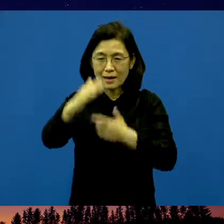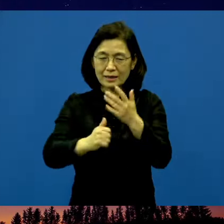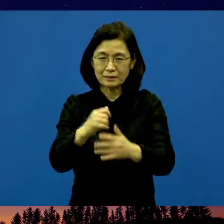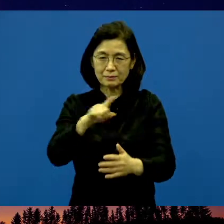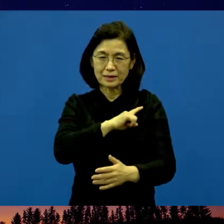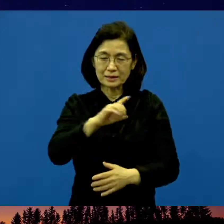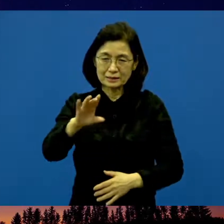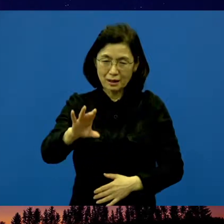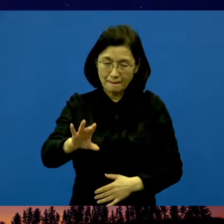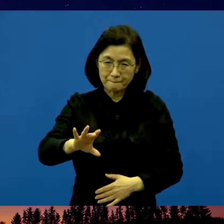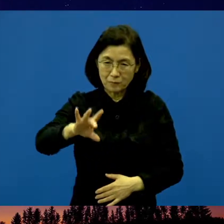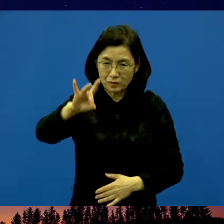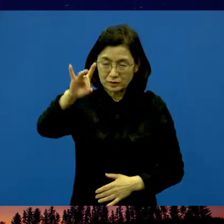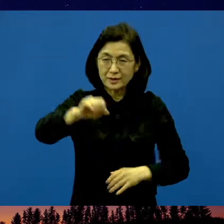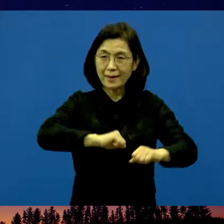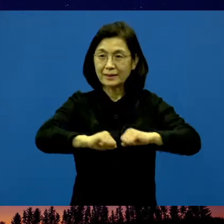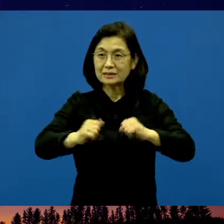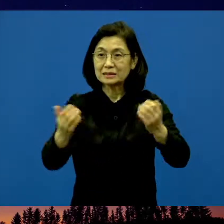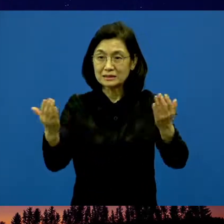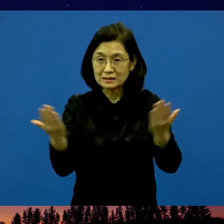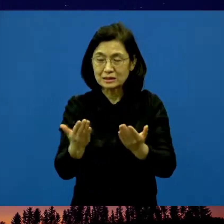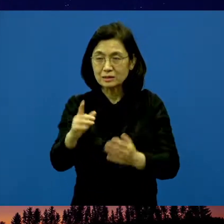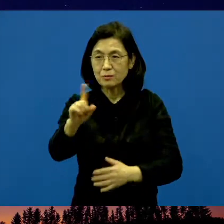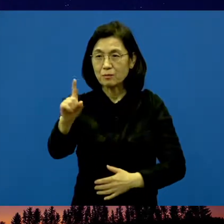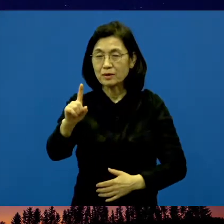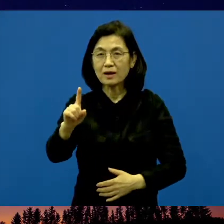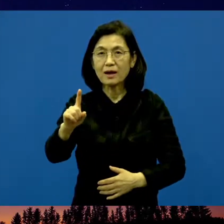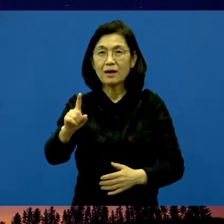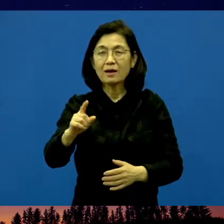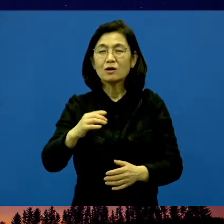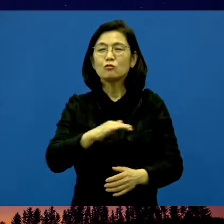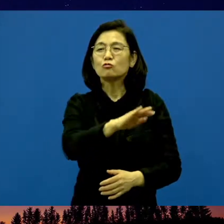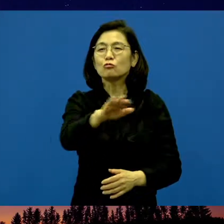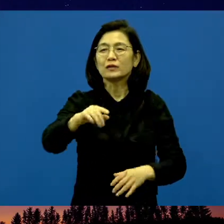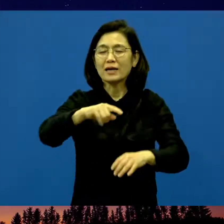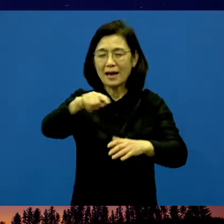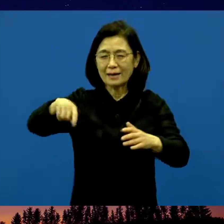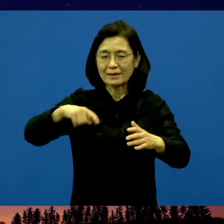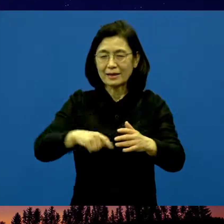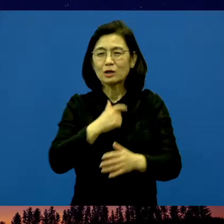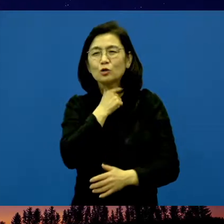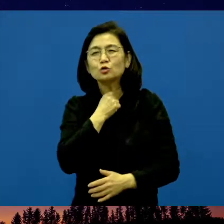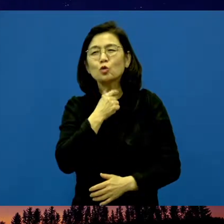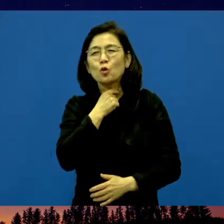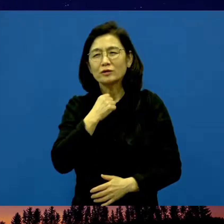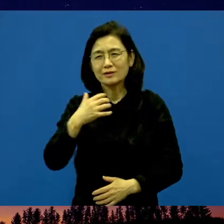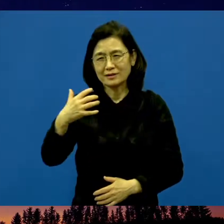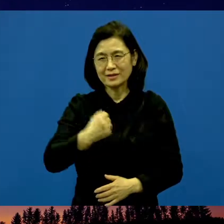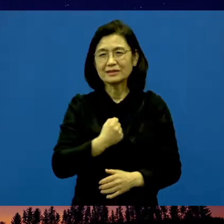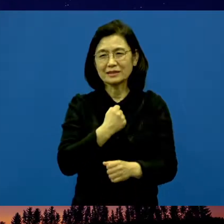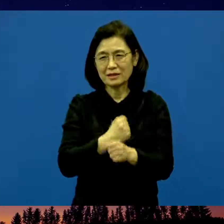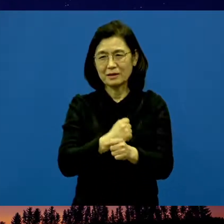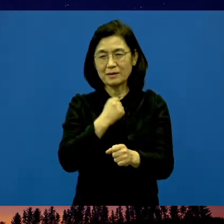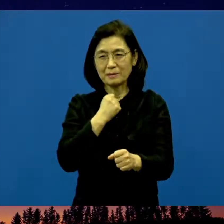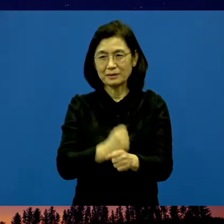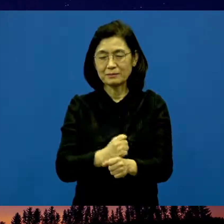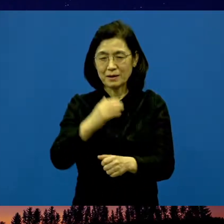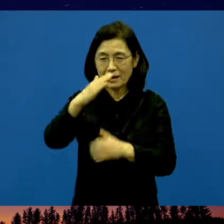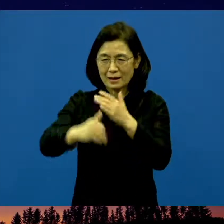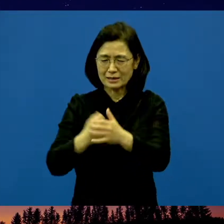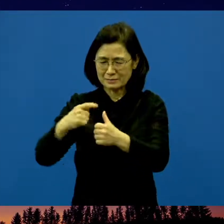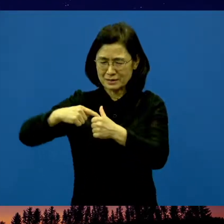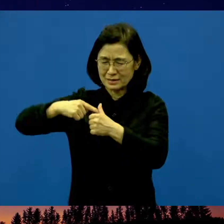소원을 불어넣으신다. 여러분, 하나님은 일을 하실 때 무조건 막 그냥 강요하시고